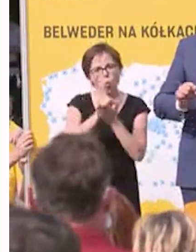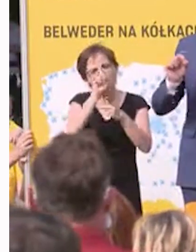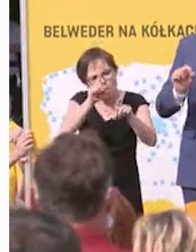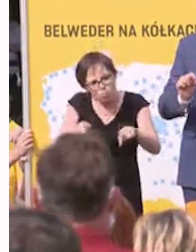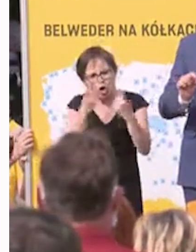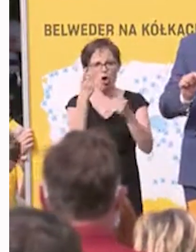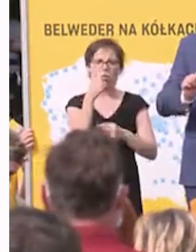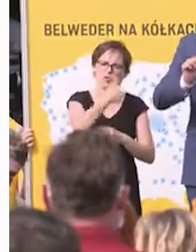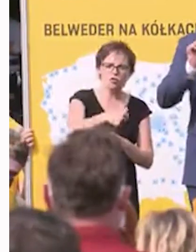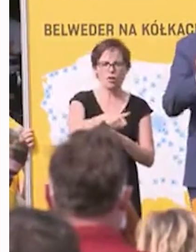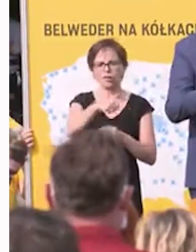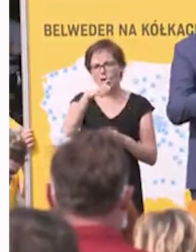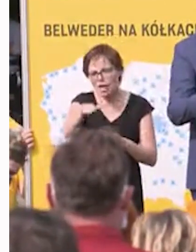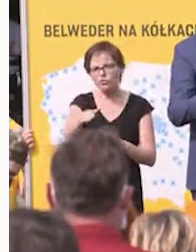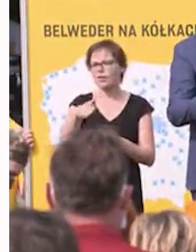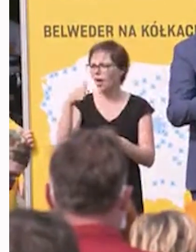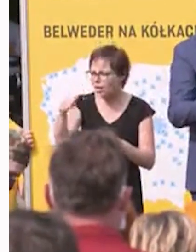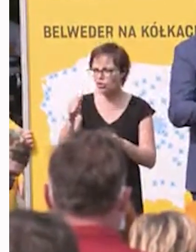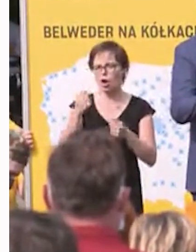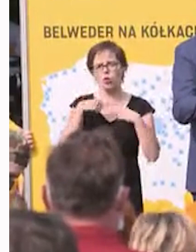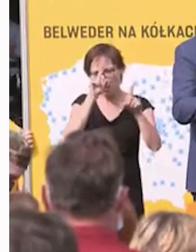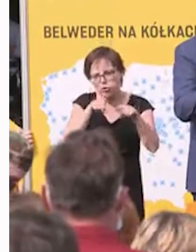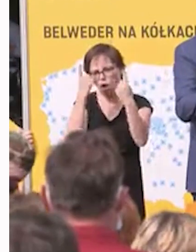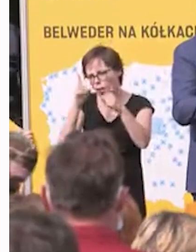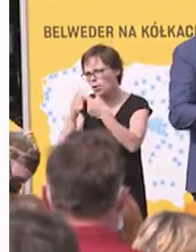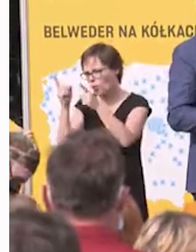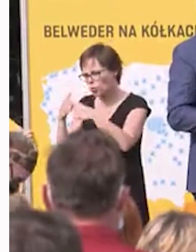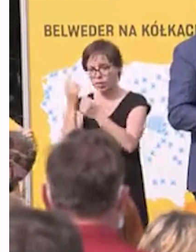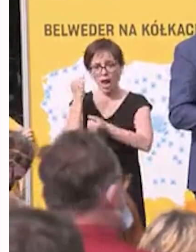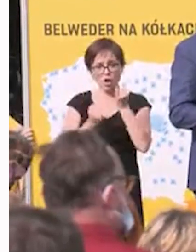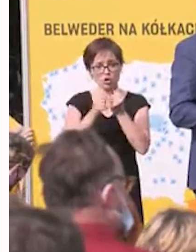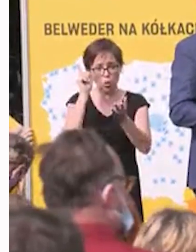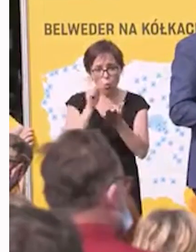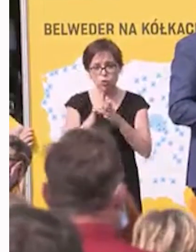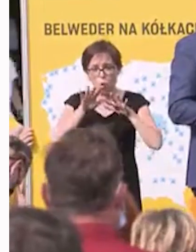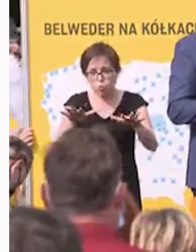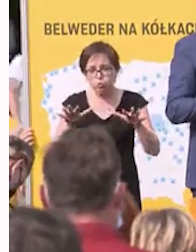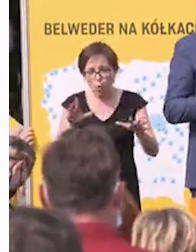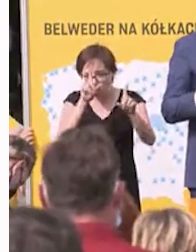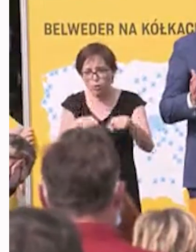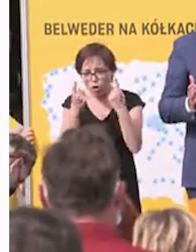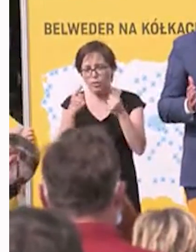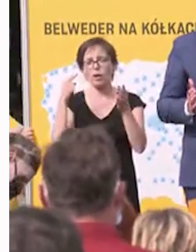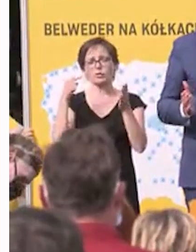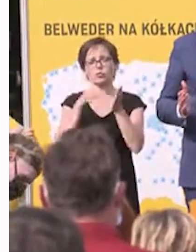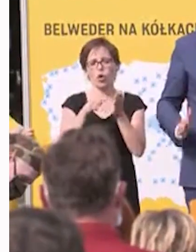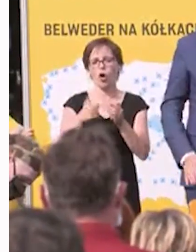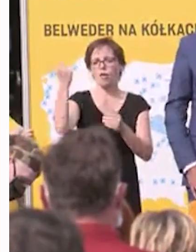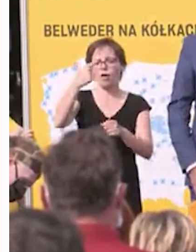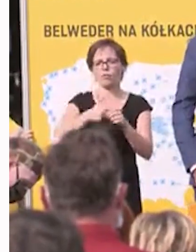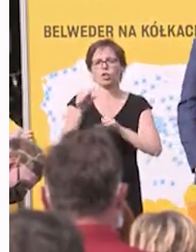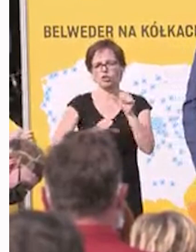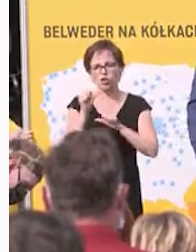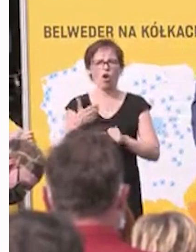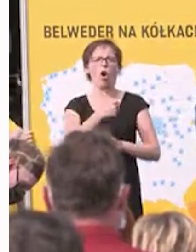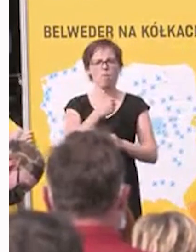osobę. Jeszcze jedną i jeszcze jedną. I jeżeli będzie nas wystarczająco dużo, w 20 roku zacznie się